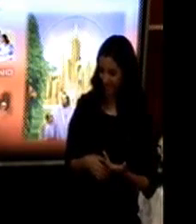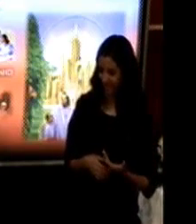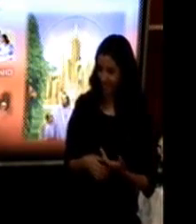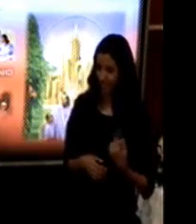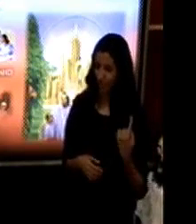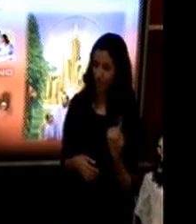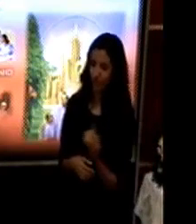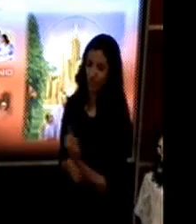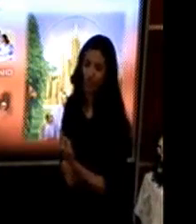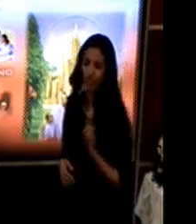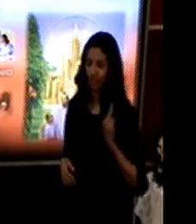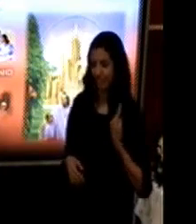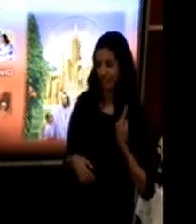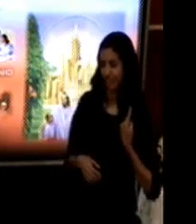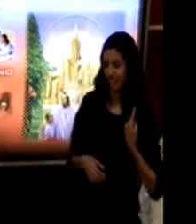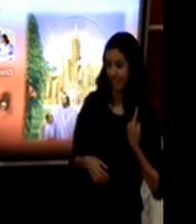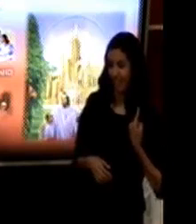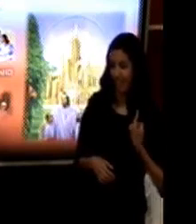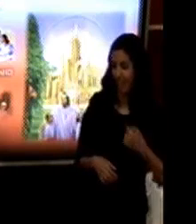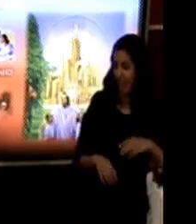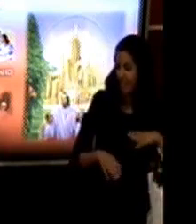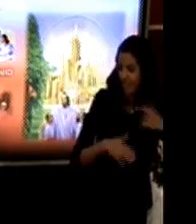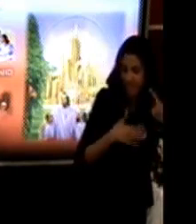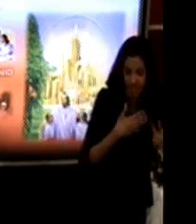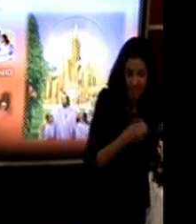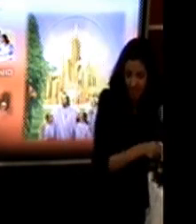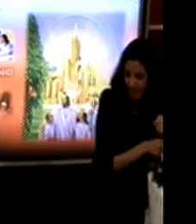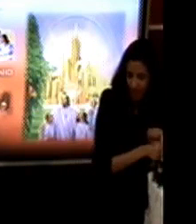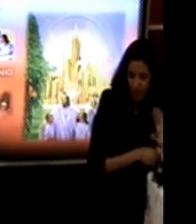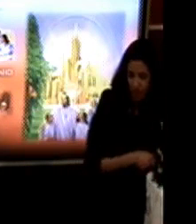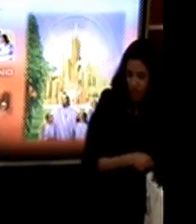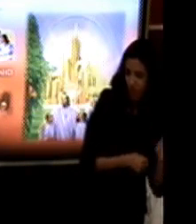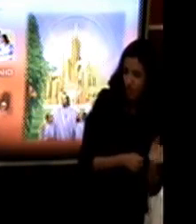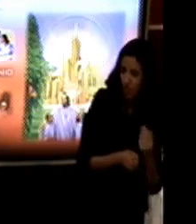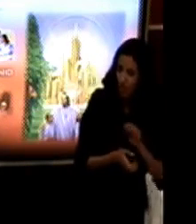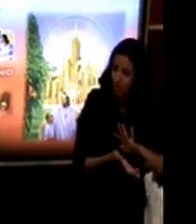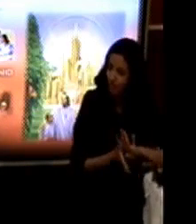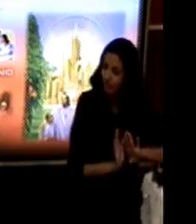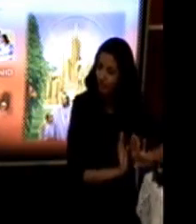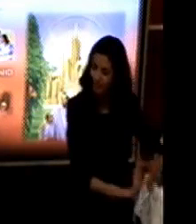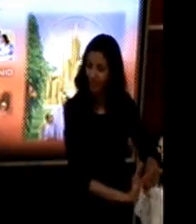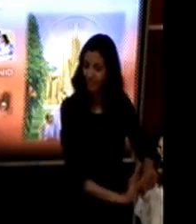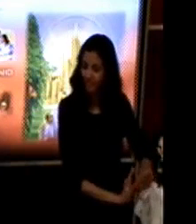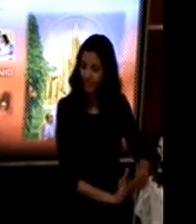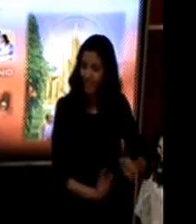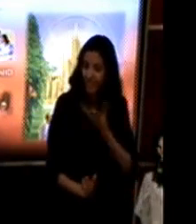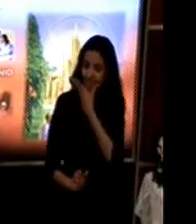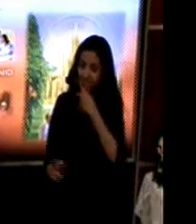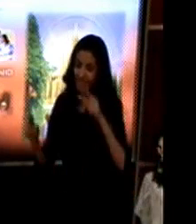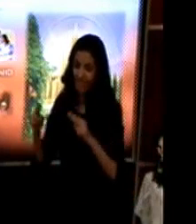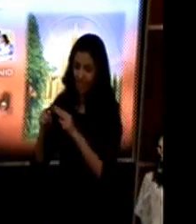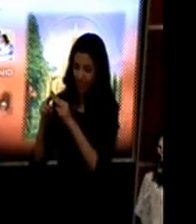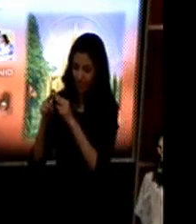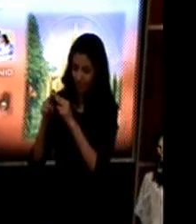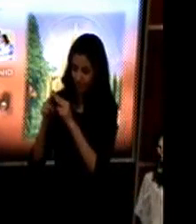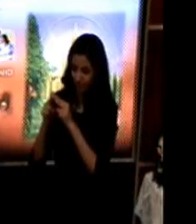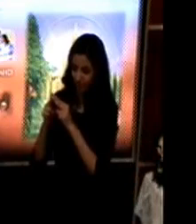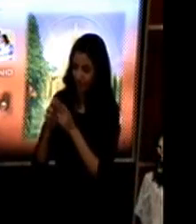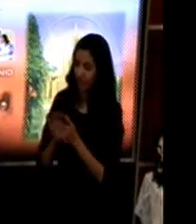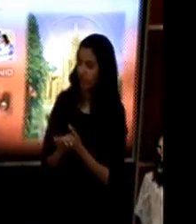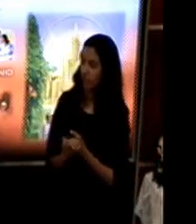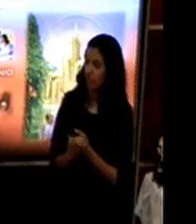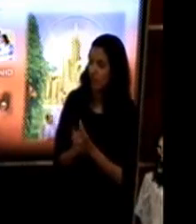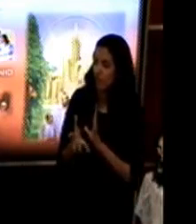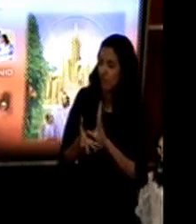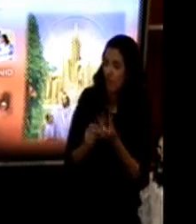te desconectás de todos tus quehaceres, de todas tus actividades, y te conectás a Dios. Recargás